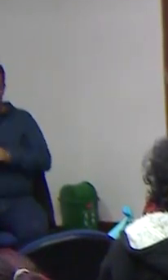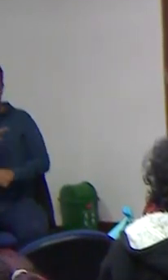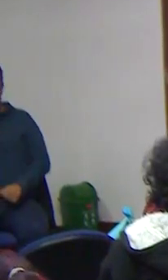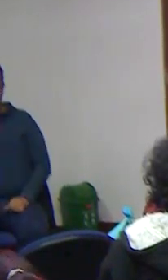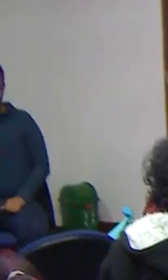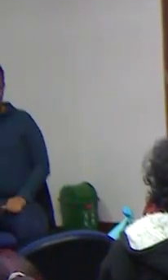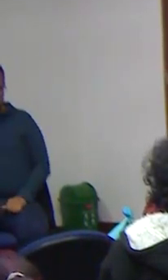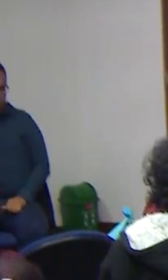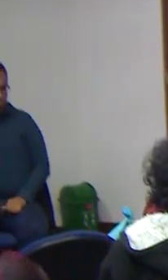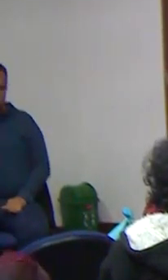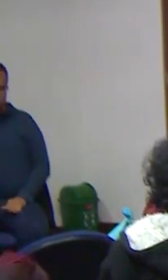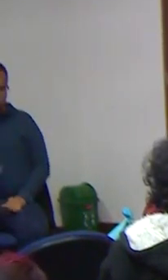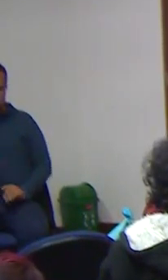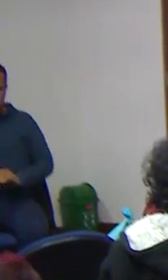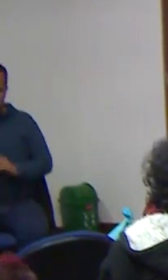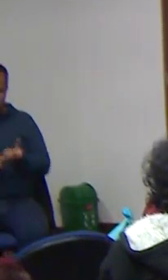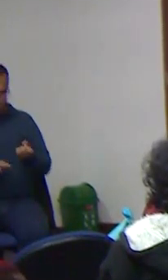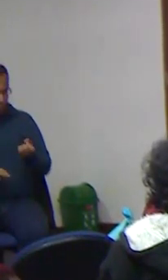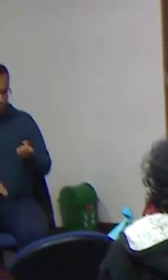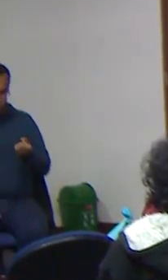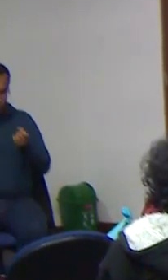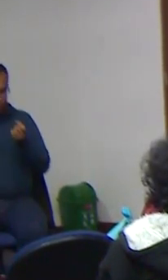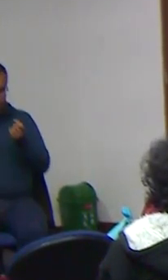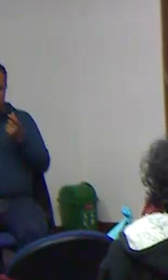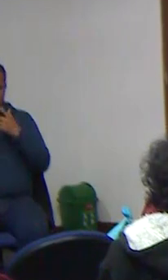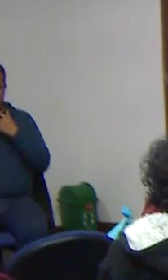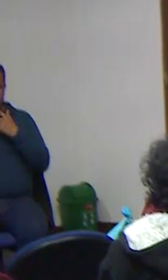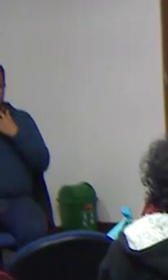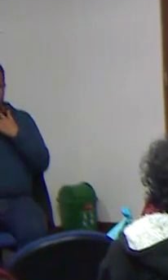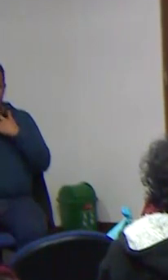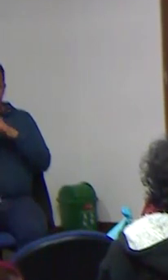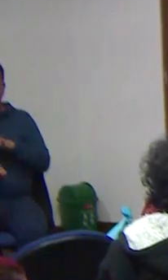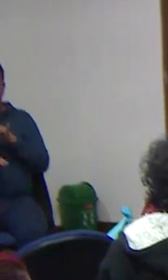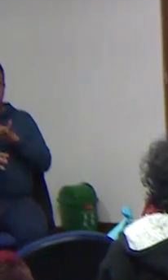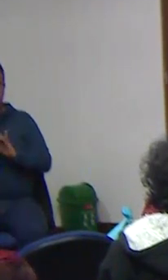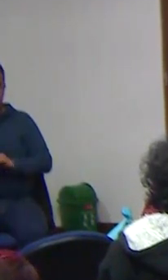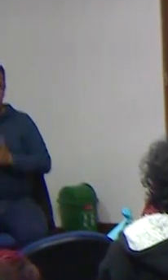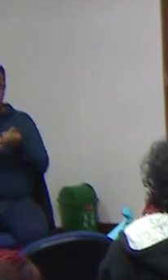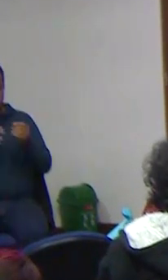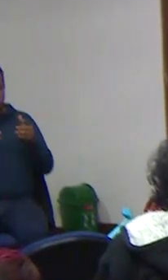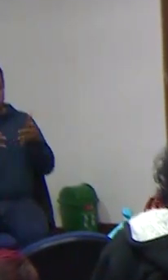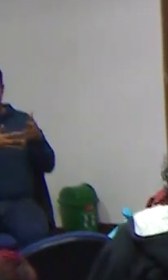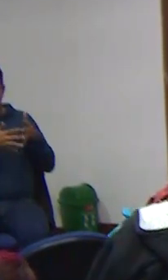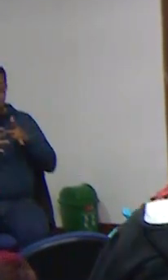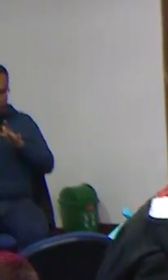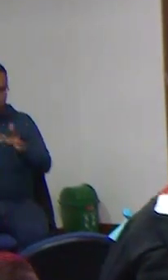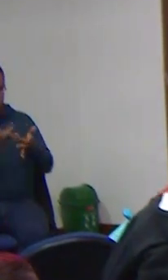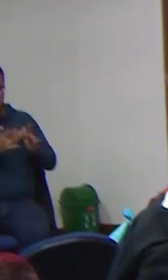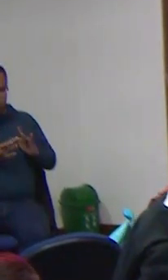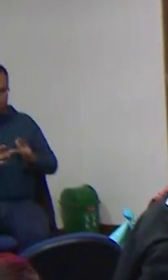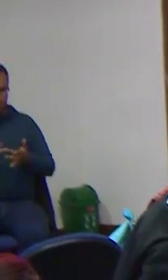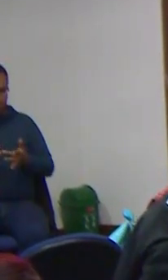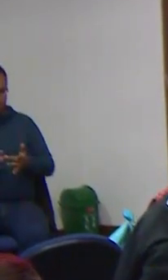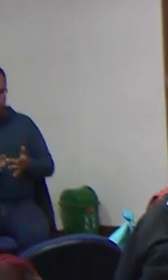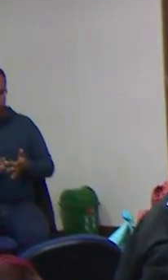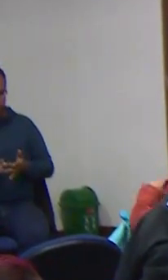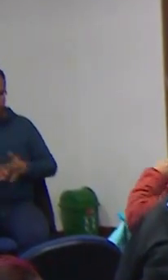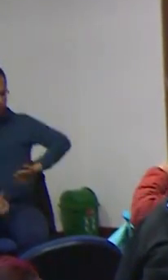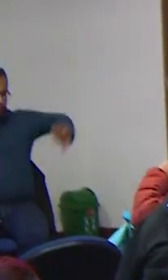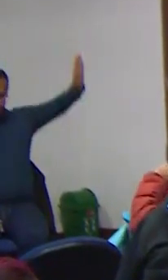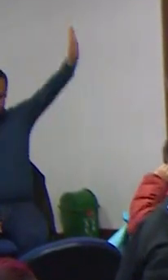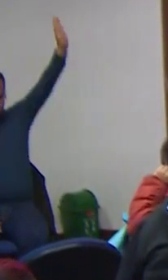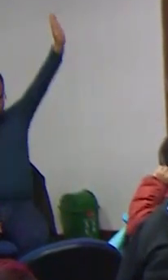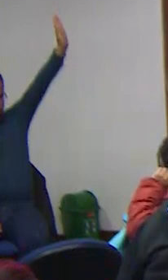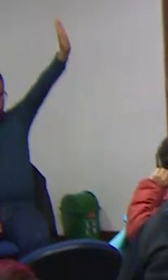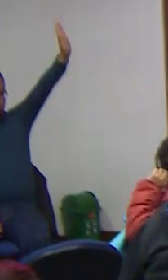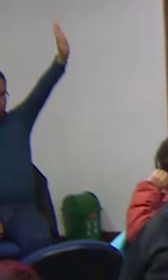poquito no ambas s obviamente toca articular muchas cosas pasa es que eh Es raro